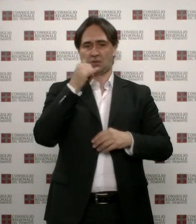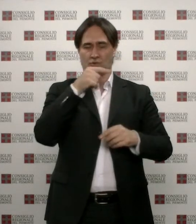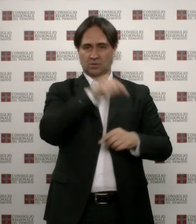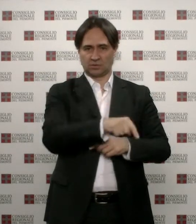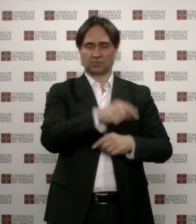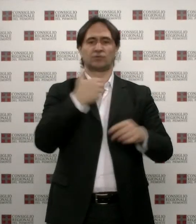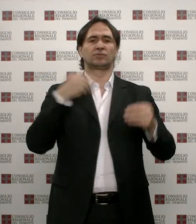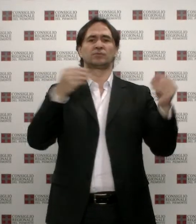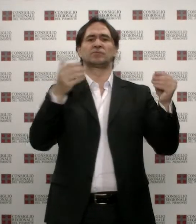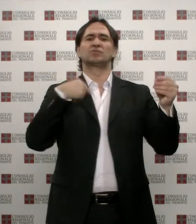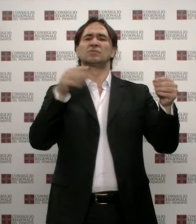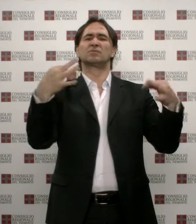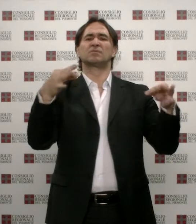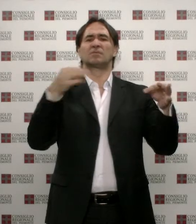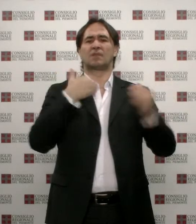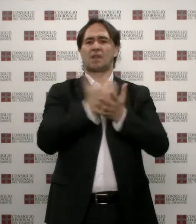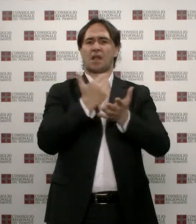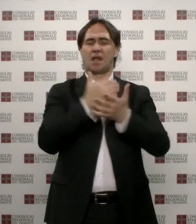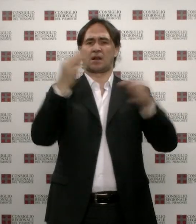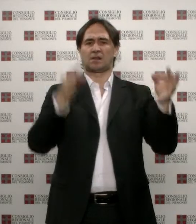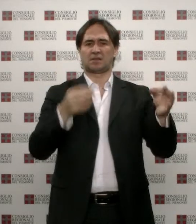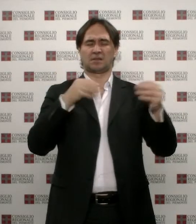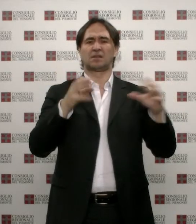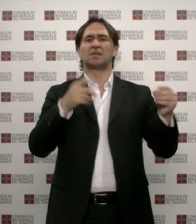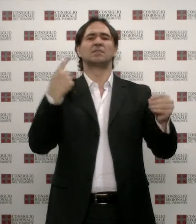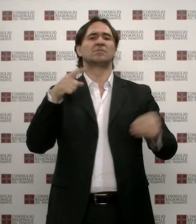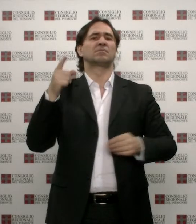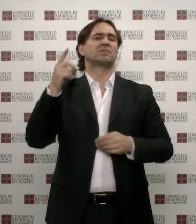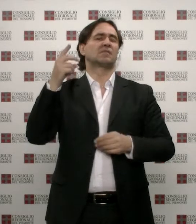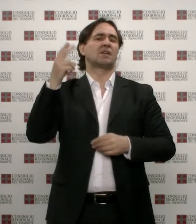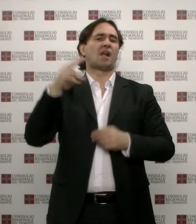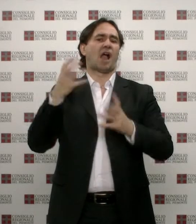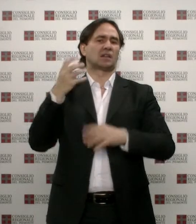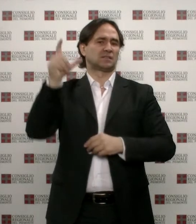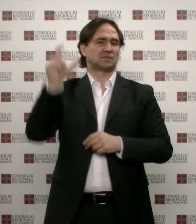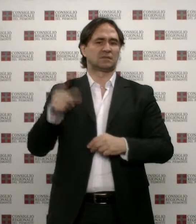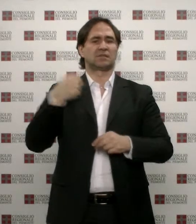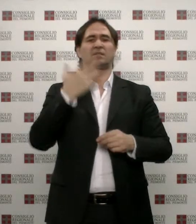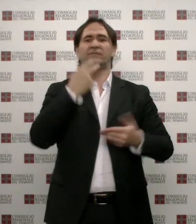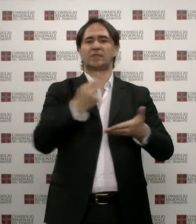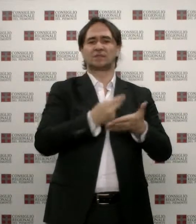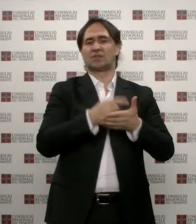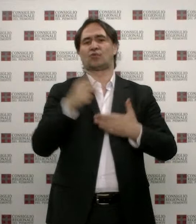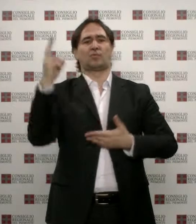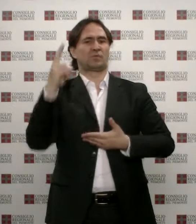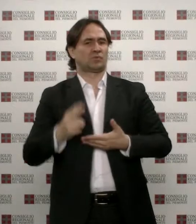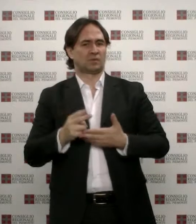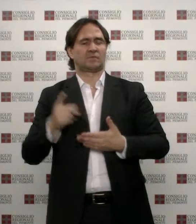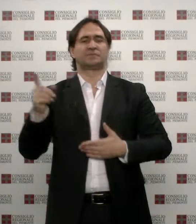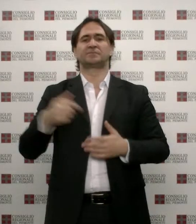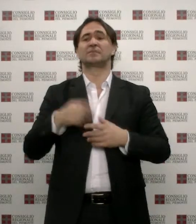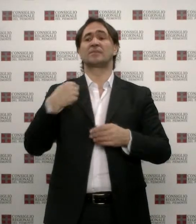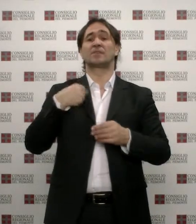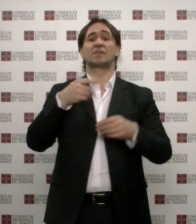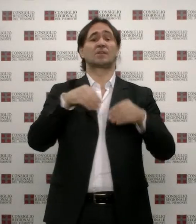di acqueforti e incisioni su carta che rispecchiano le tematiche predilette dall'artista per i disegni e la pittura. La mostra è curata da Andrea